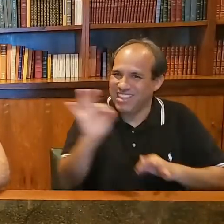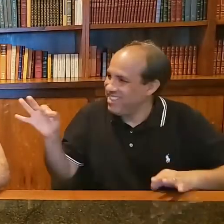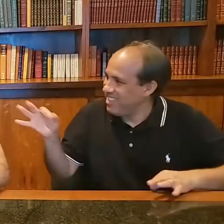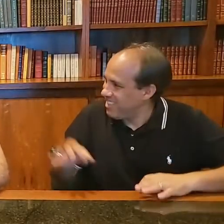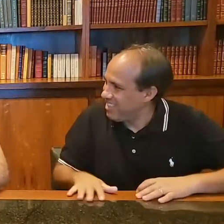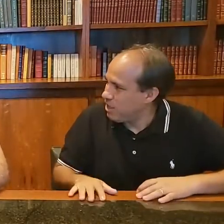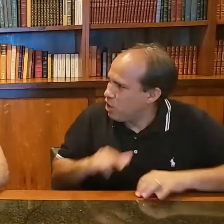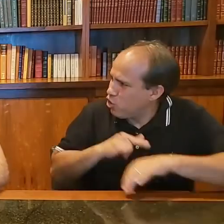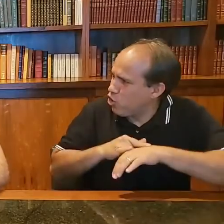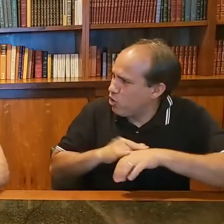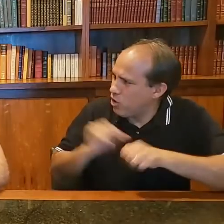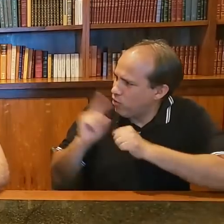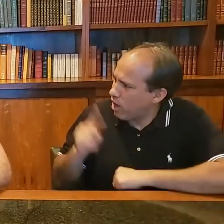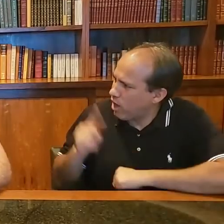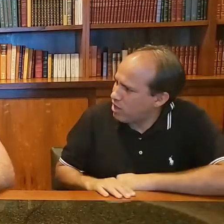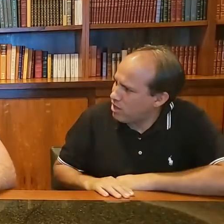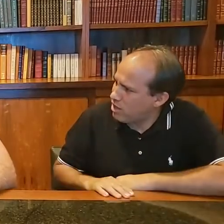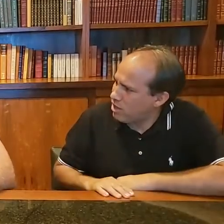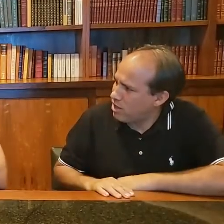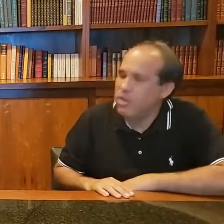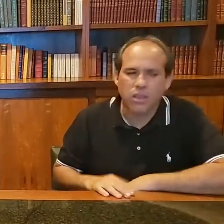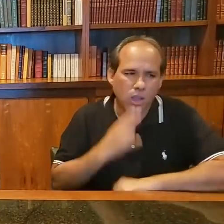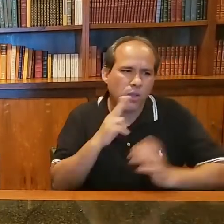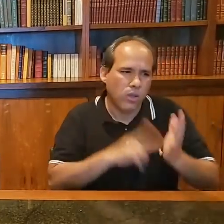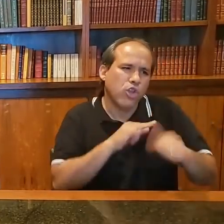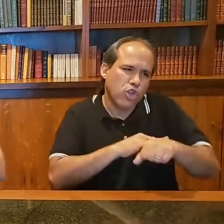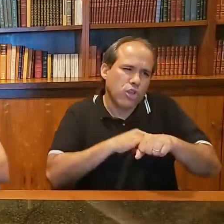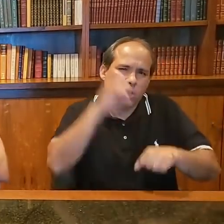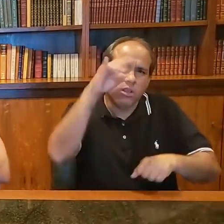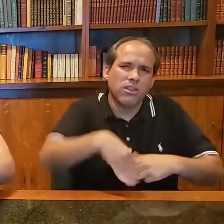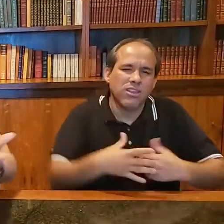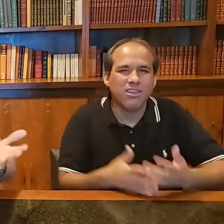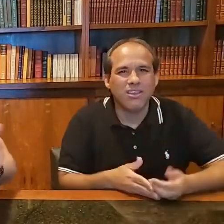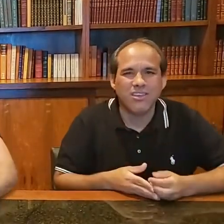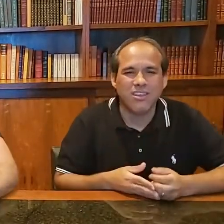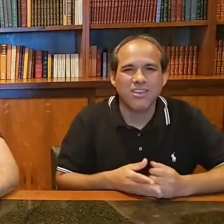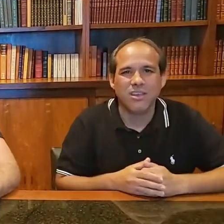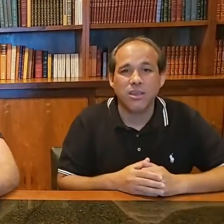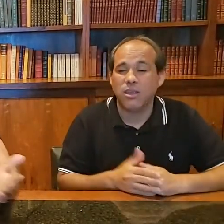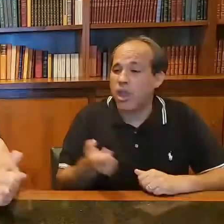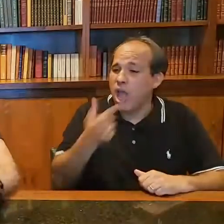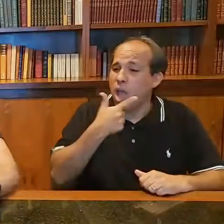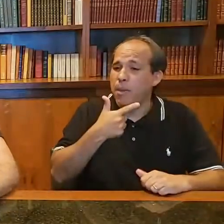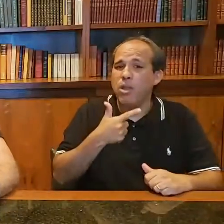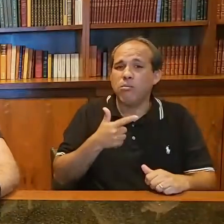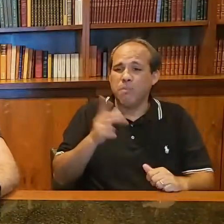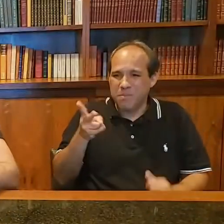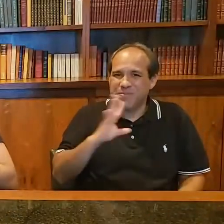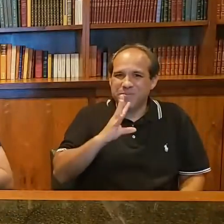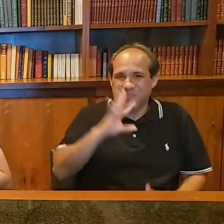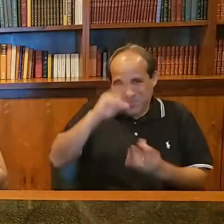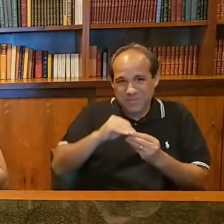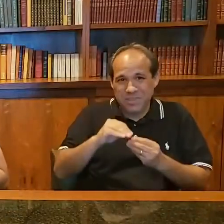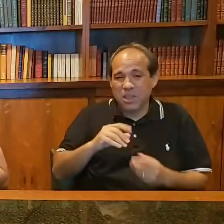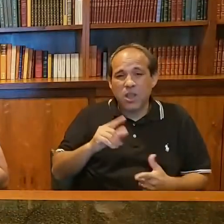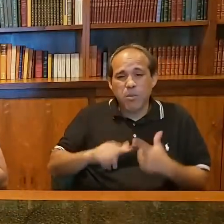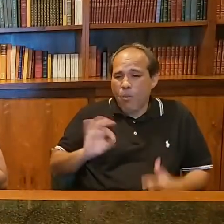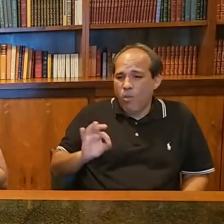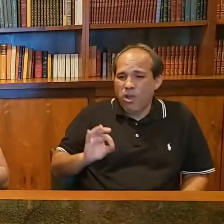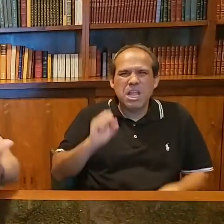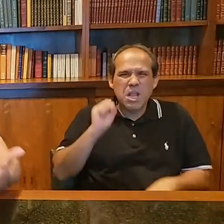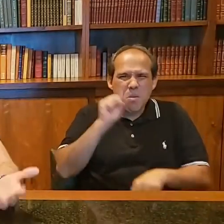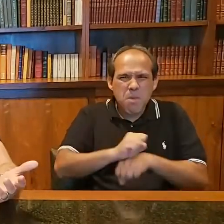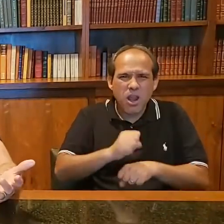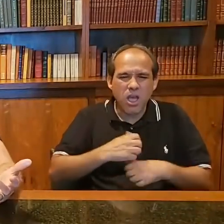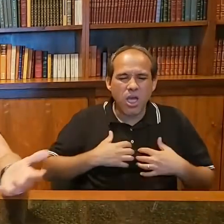Ou você não faz xixi? Não faço, sim. Faz xixi. Sim. Então, olha só. Tomou, sem problema. Esperar sentir falta de ar